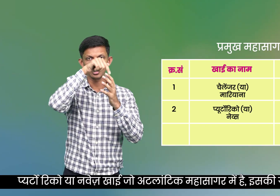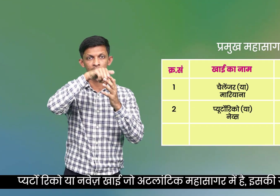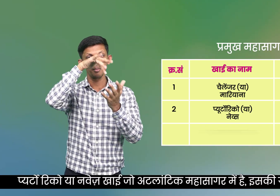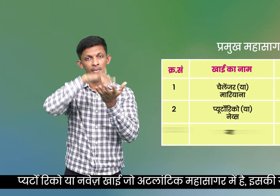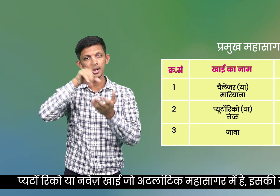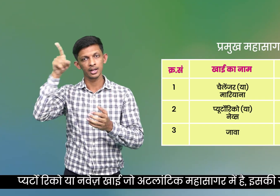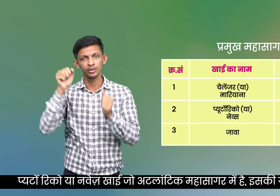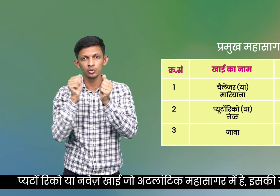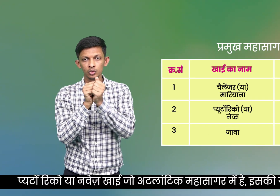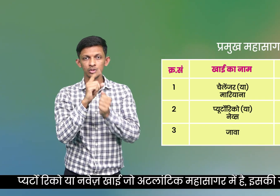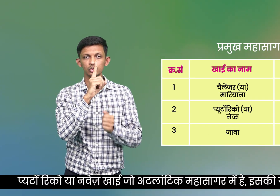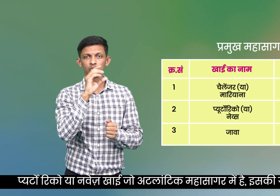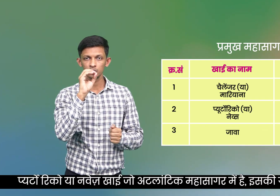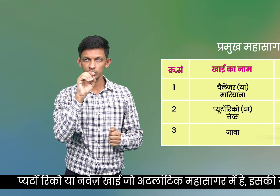10,475 मीटर है।